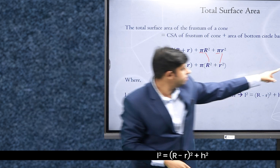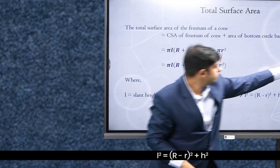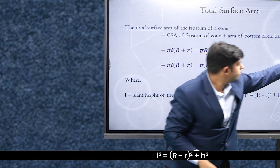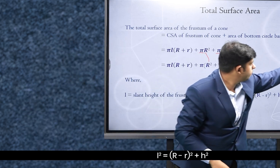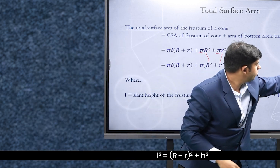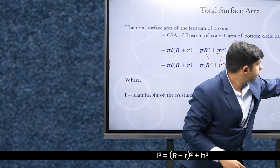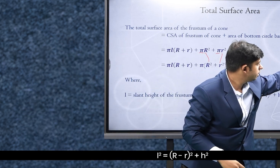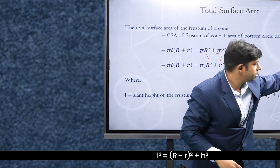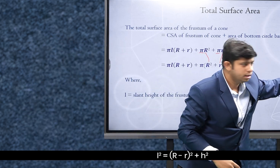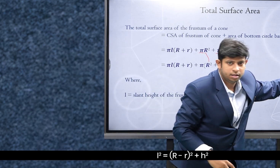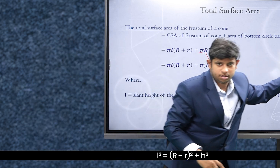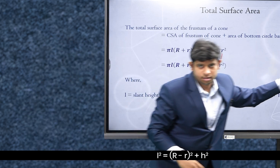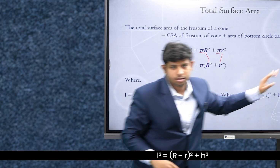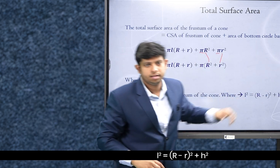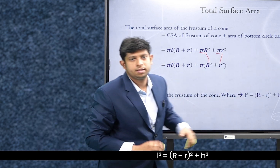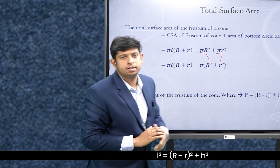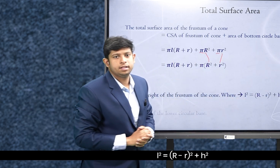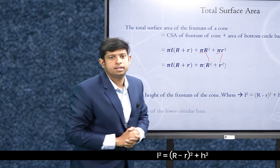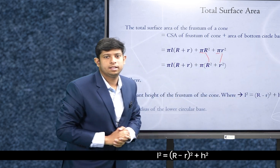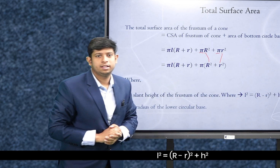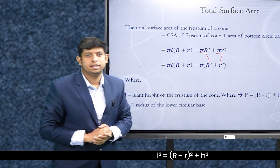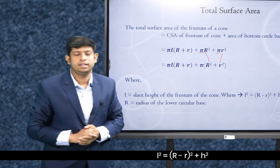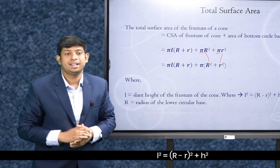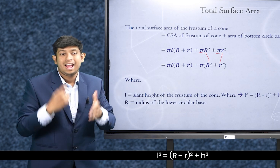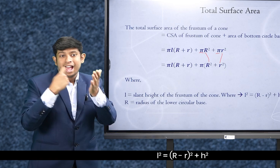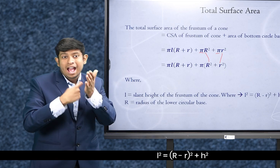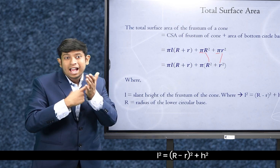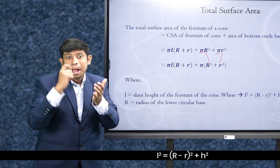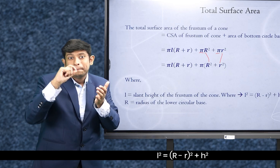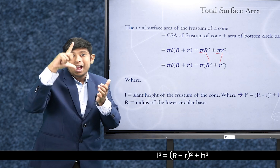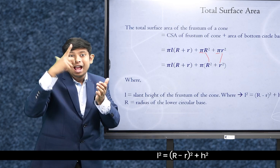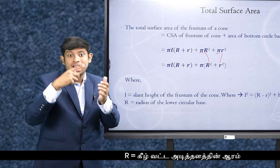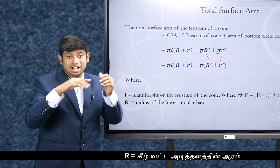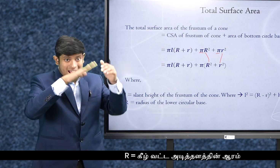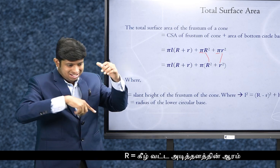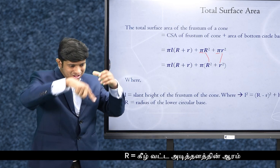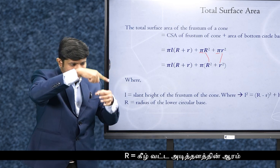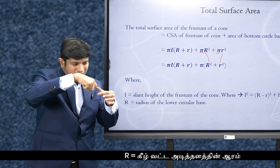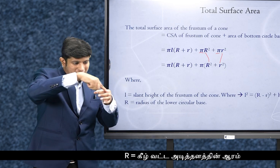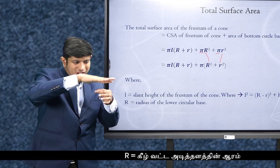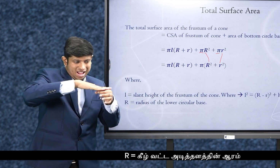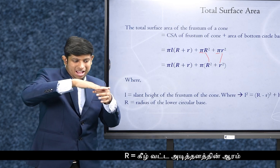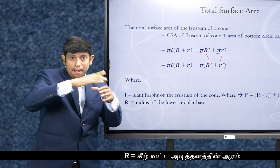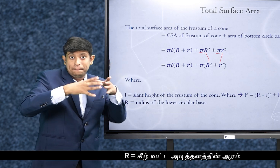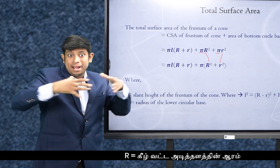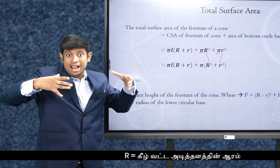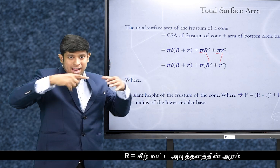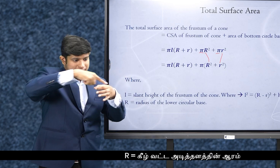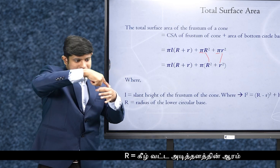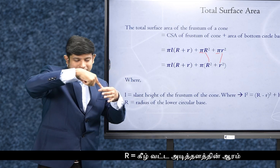கழித்தல் சிறிய ஆர் மேலிலக்கு 2 கூட்டல் எச் மேலிலக்கு 2. பெரிய ஆர் ஈடு கீழ்வட்ட